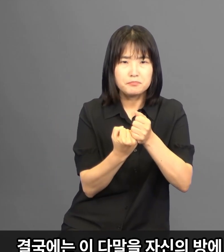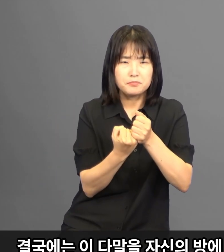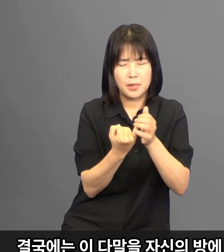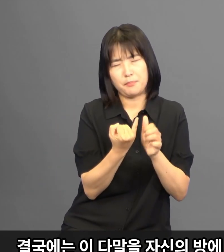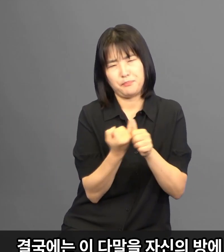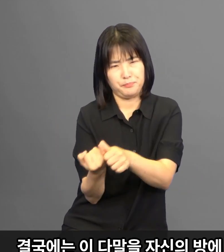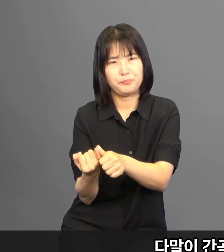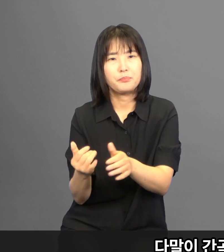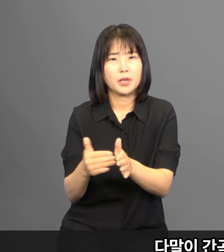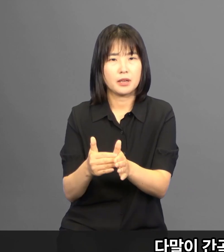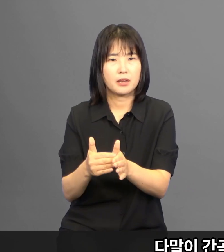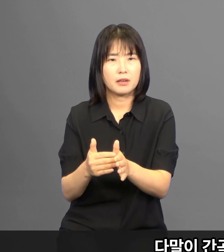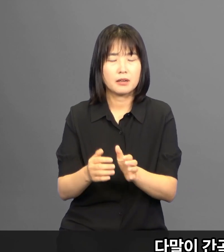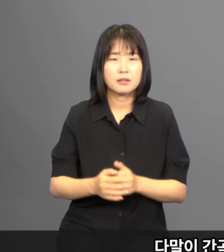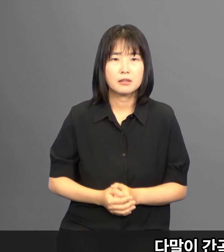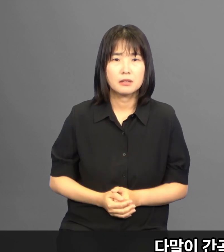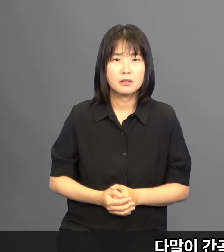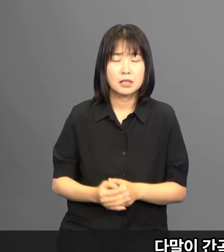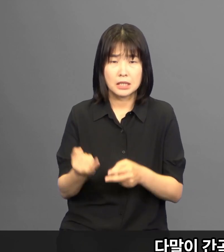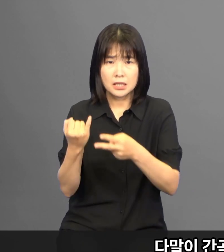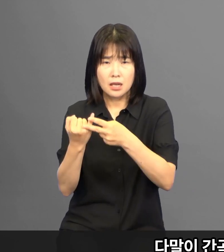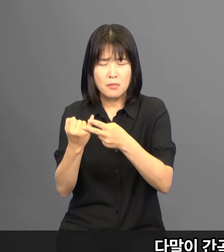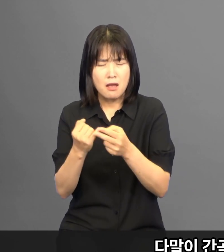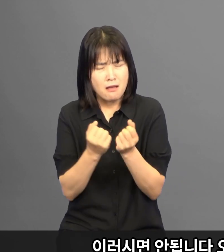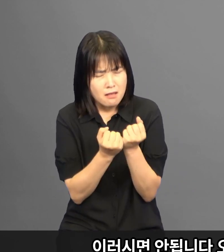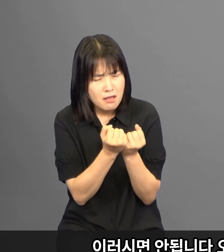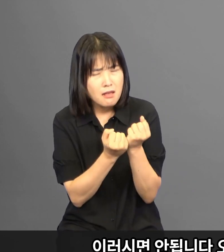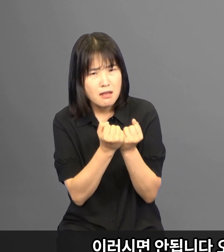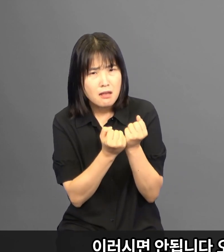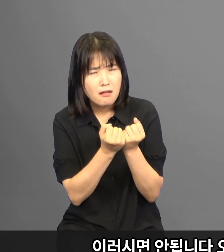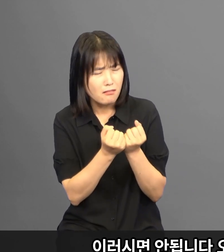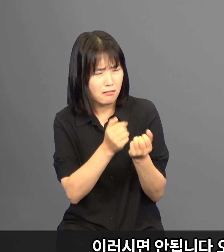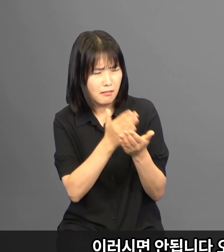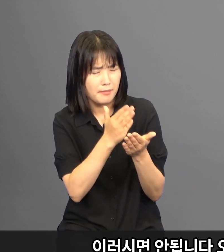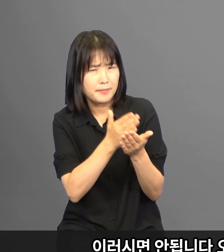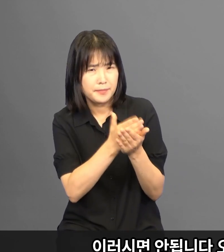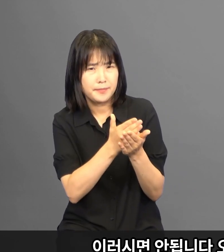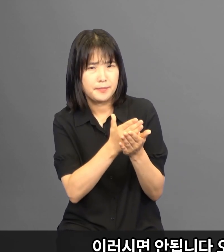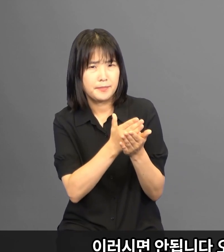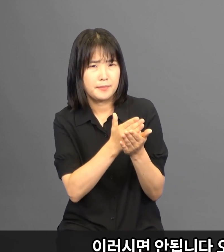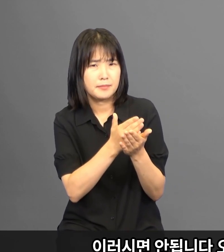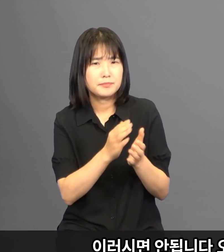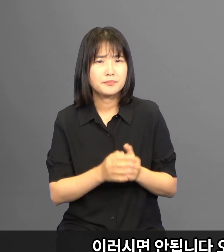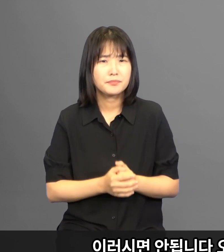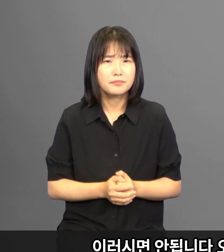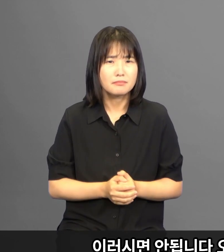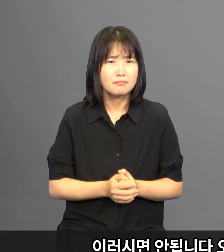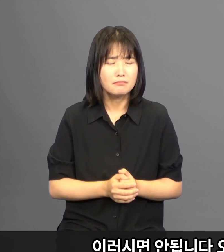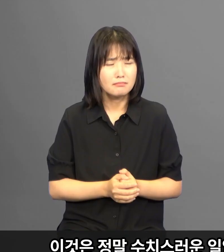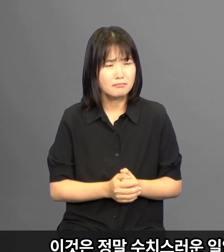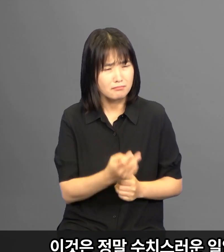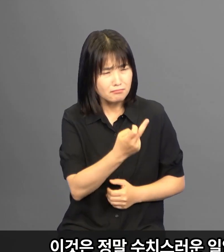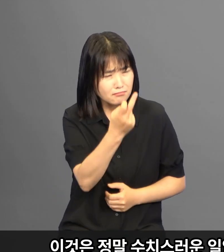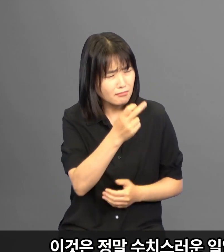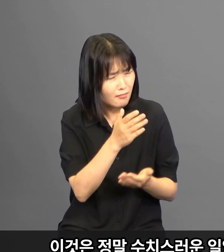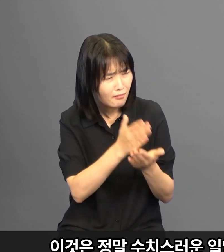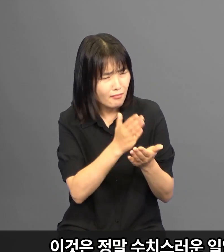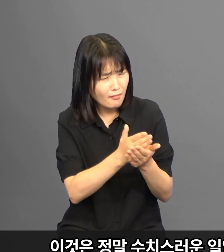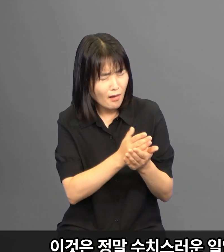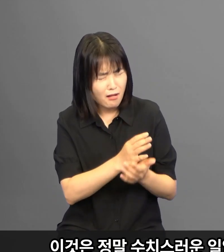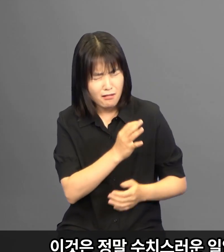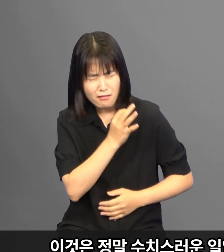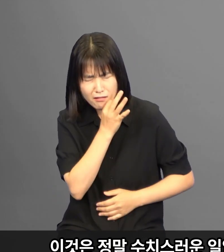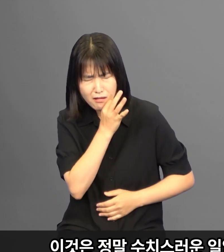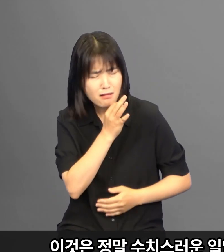눕게 되죠. 다말이 간곡하게 호소합니다. 이러시면 안 됩니다. 오라비여, 이러시면 안 됩니다. 이것은 정말